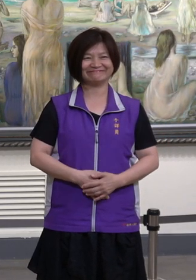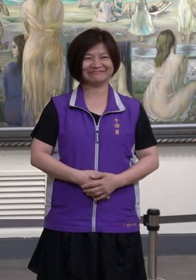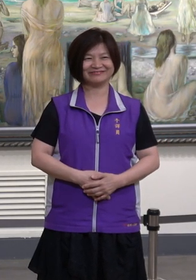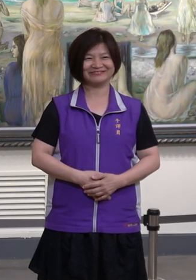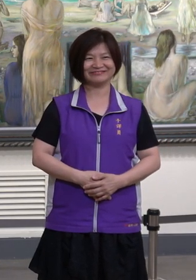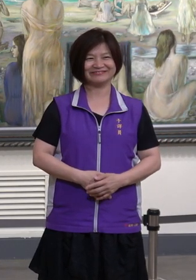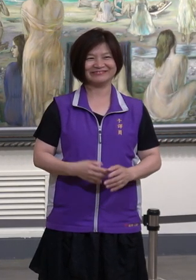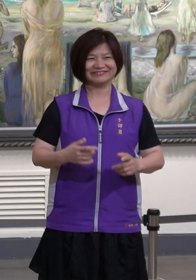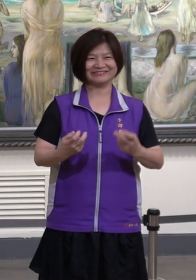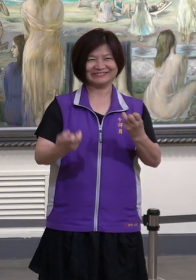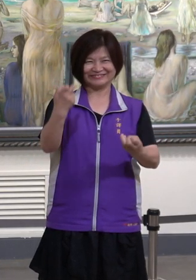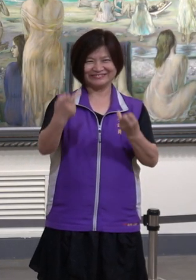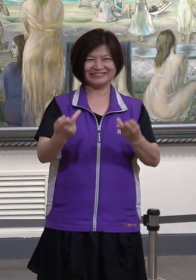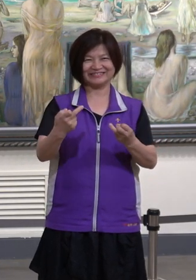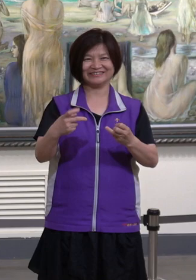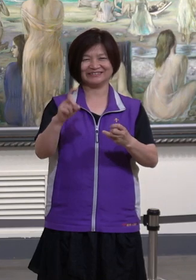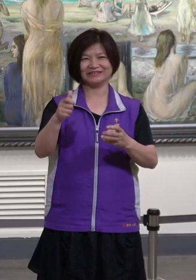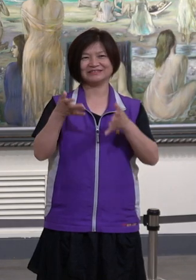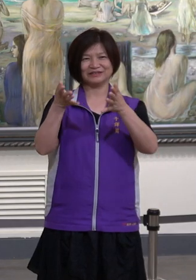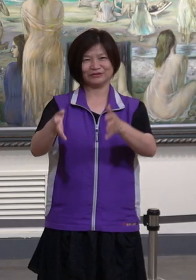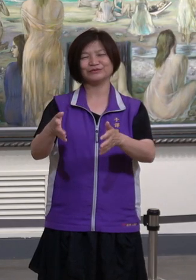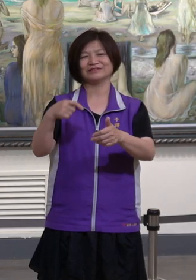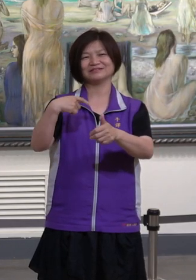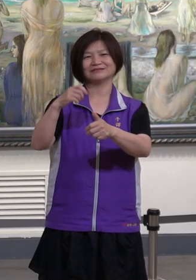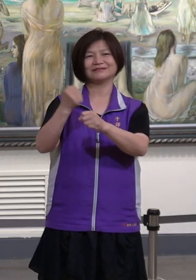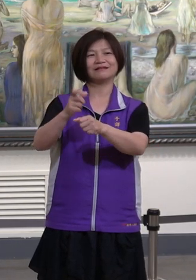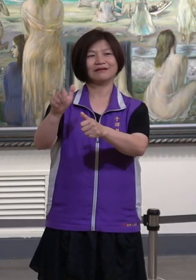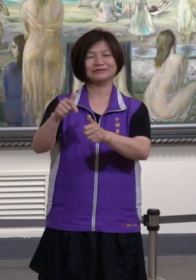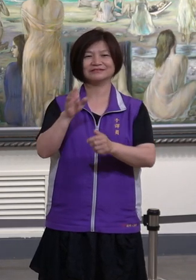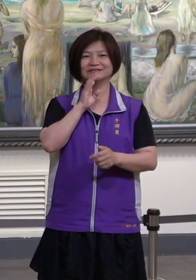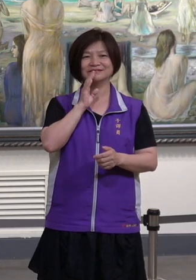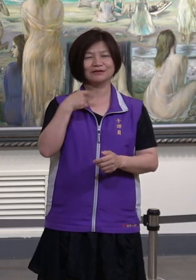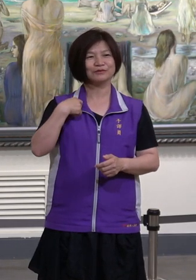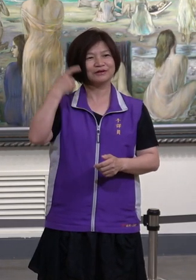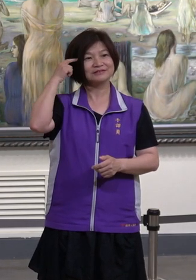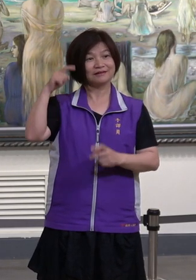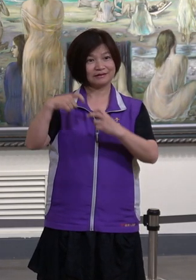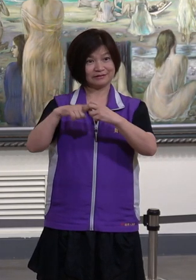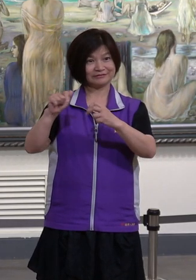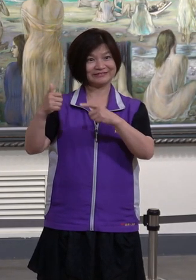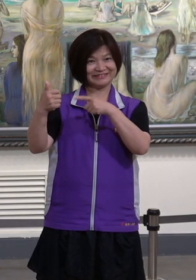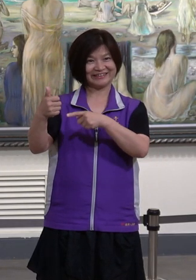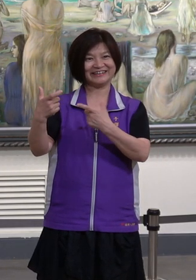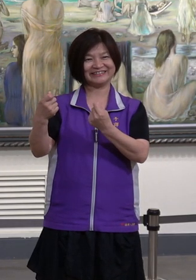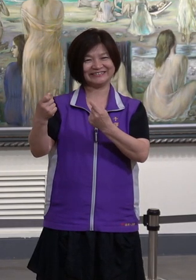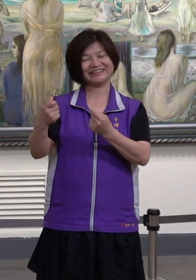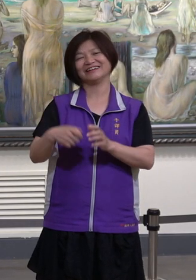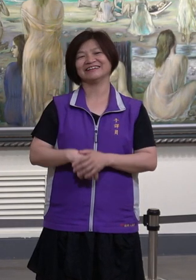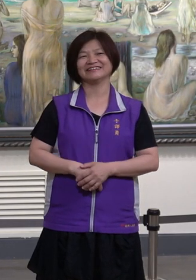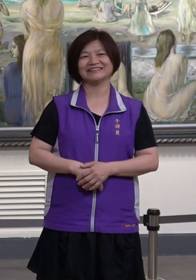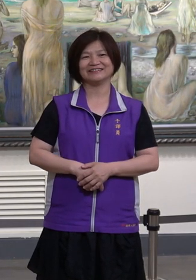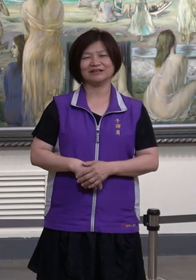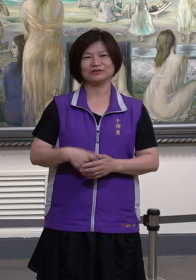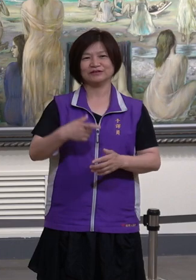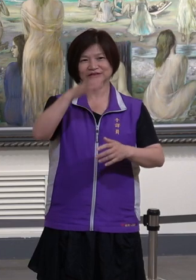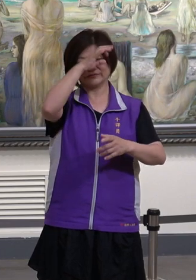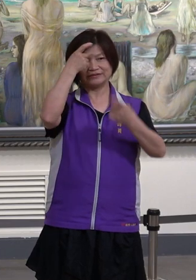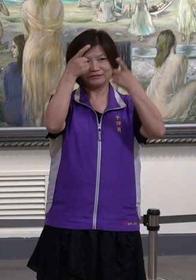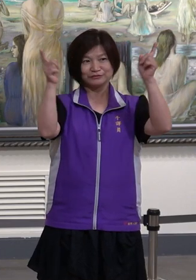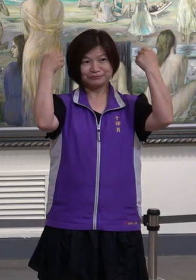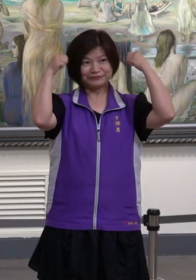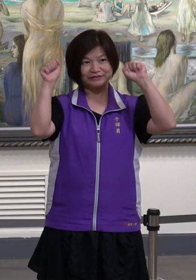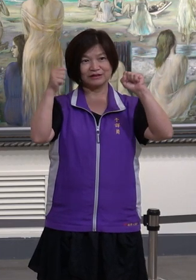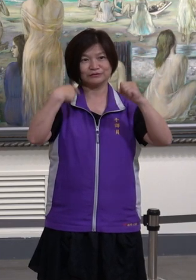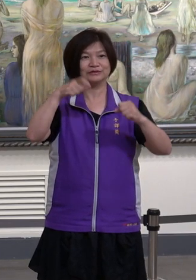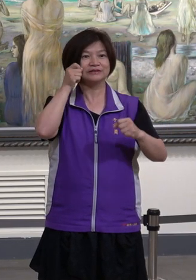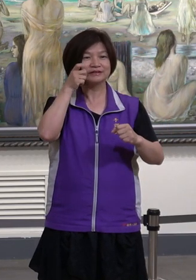有11位姐妹，大部分都从事教育世家。所以因此呢，我们李教授他呢到师范大学毕业之后，